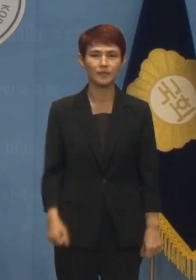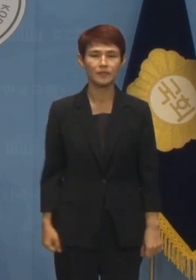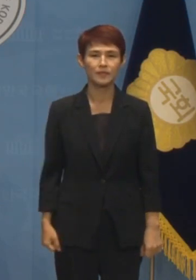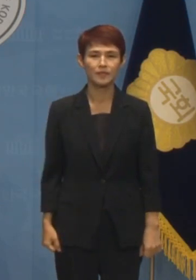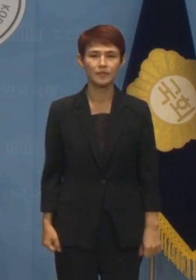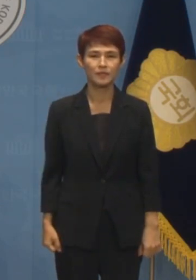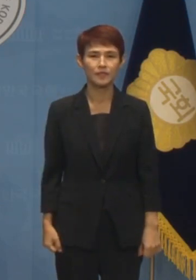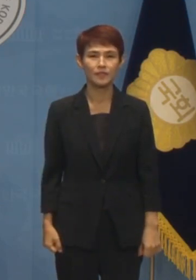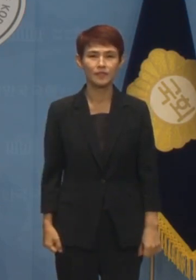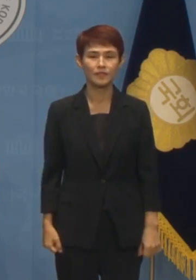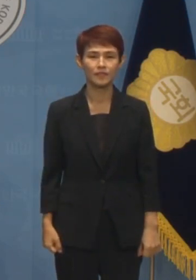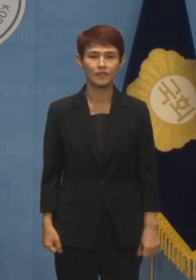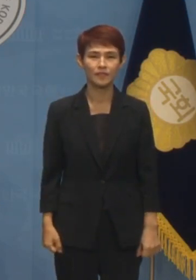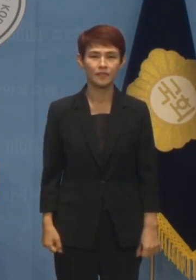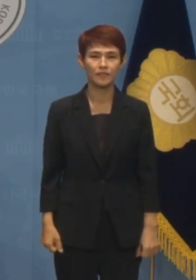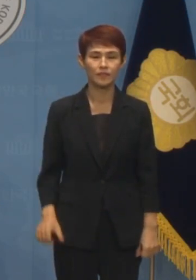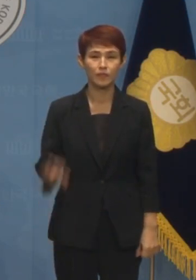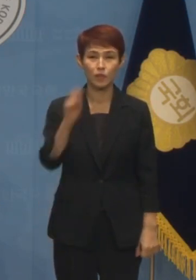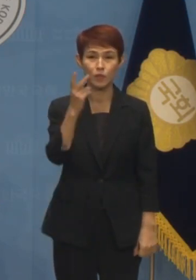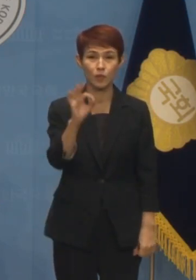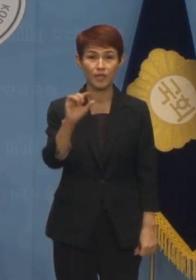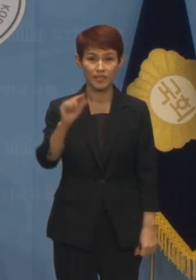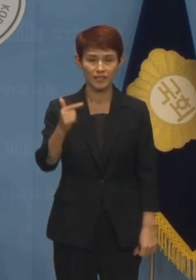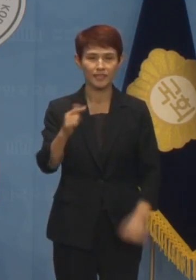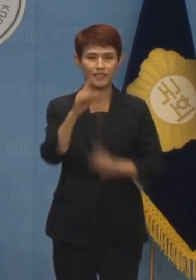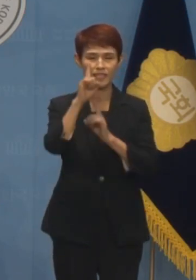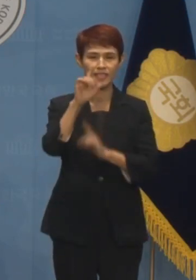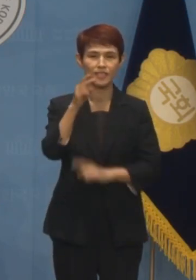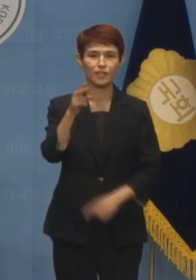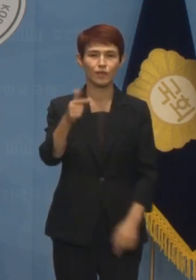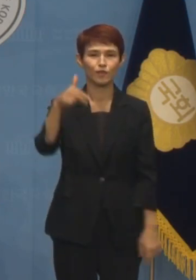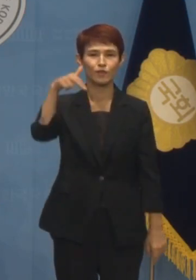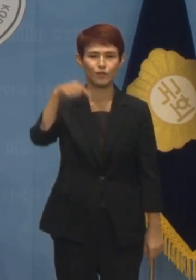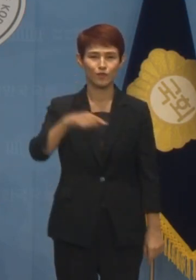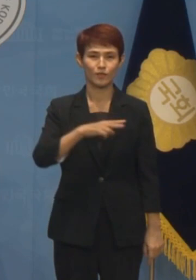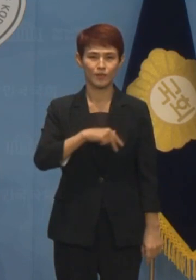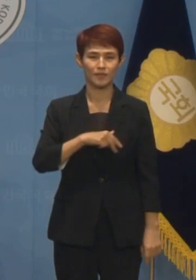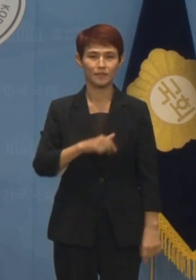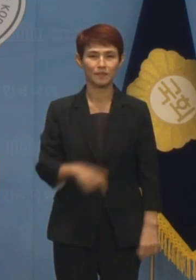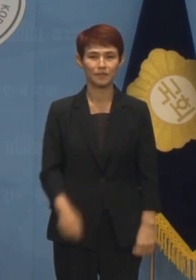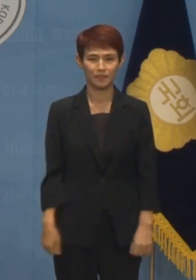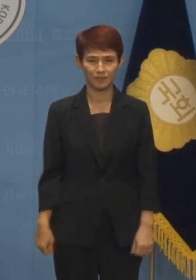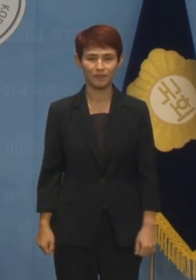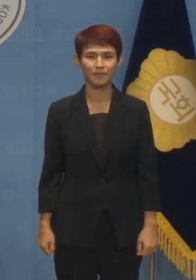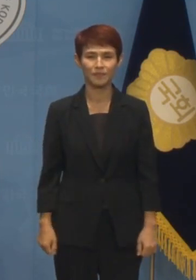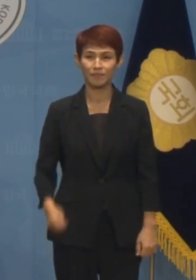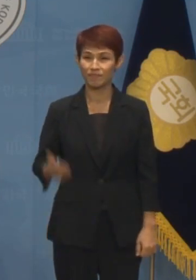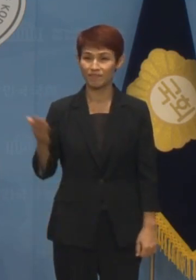용인정 지역구 이현주 국회의원 기자회견 시작하겠습니다.